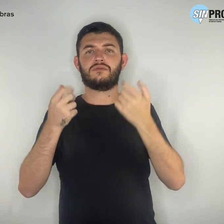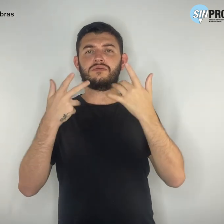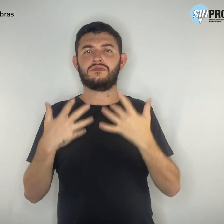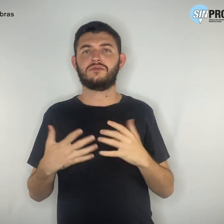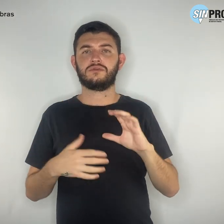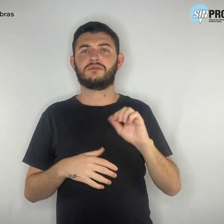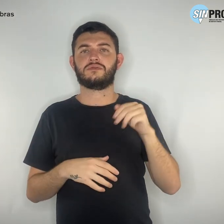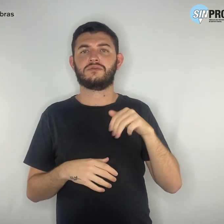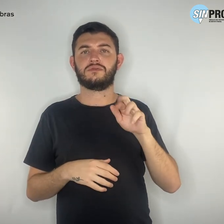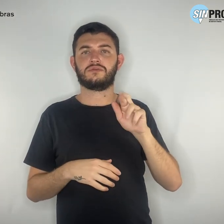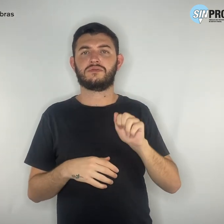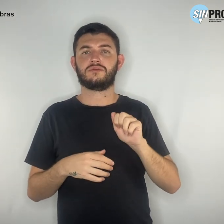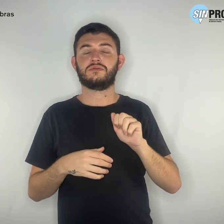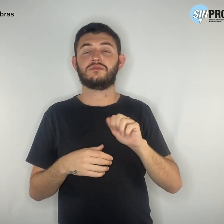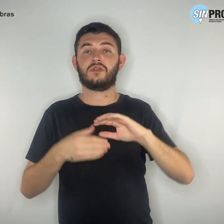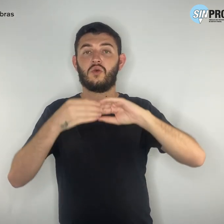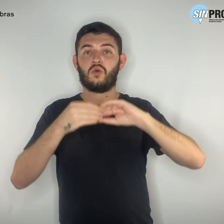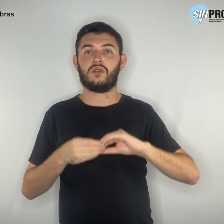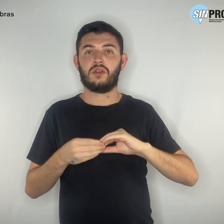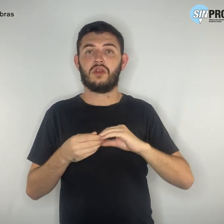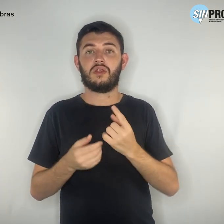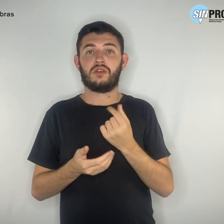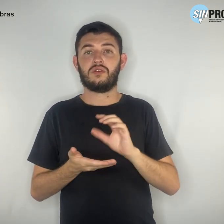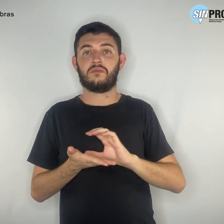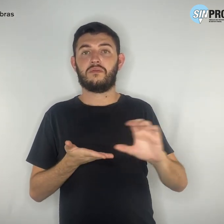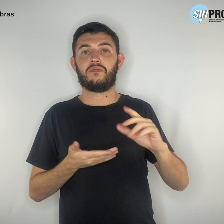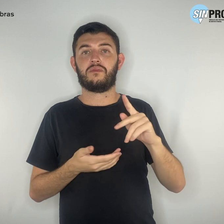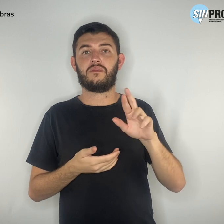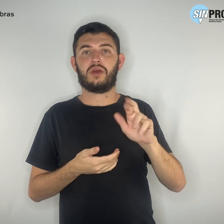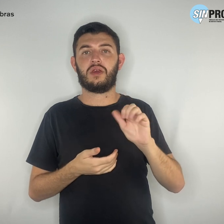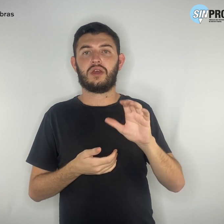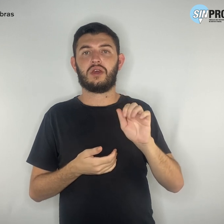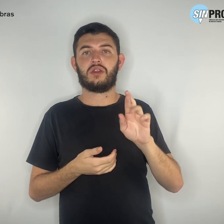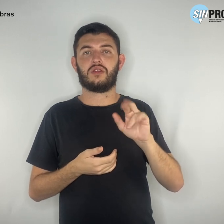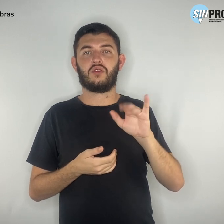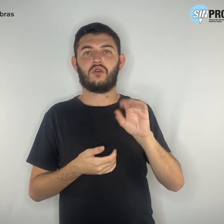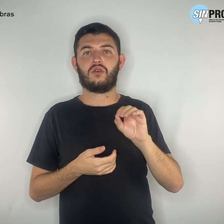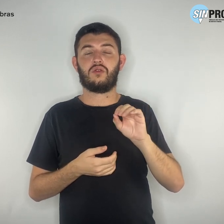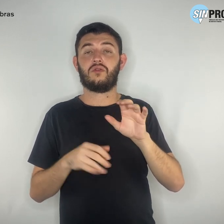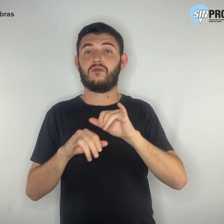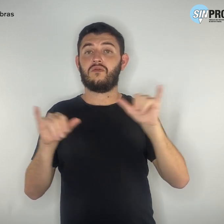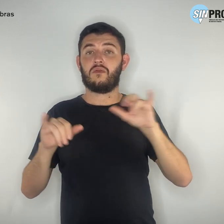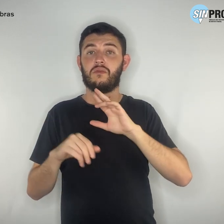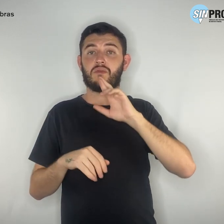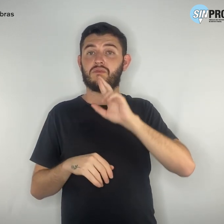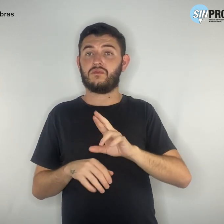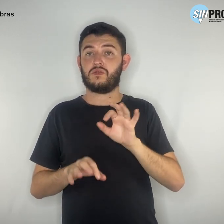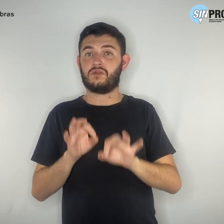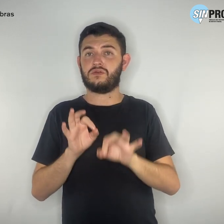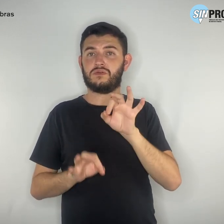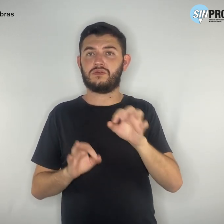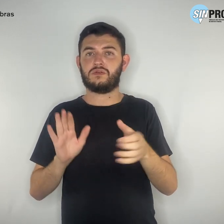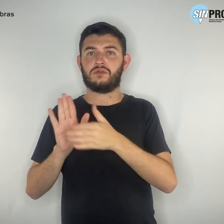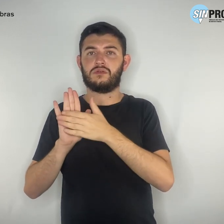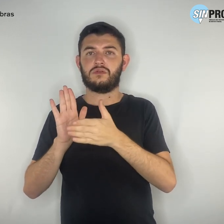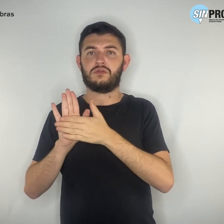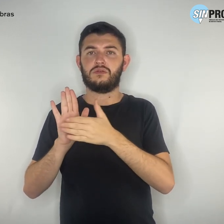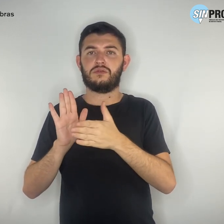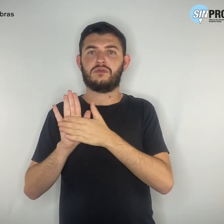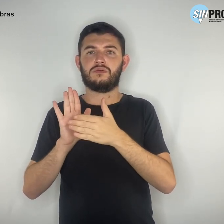Conciliação de Precatórios informa o resultado do julgamento das propostas de acordo do